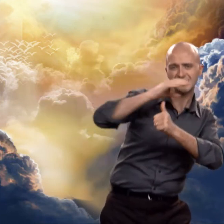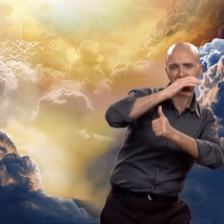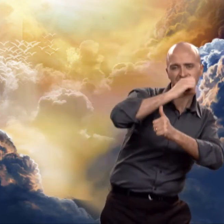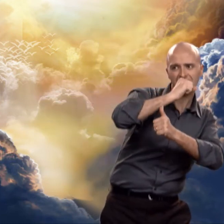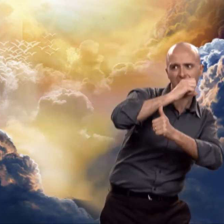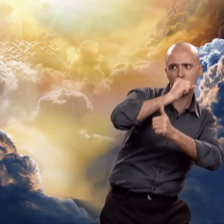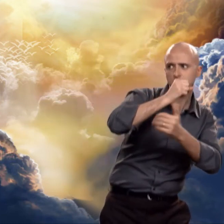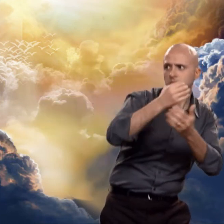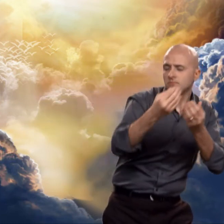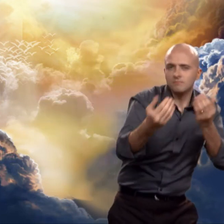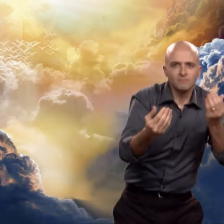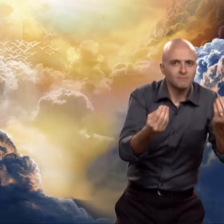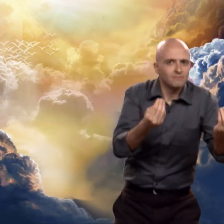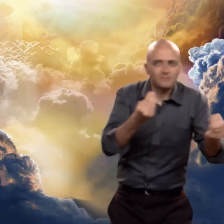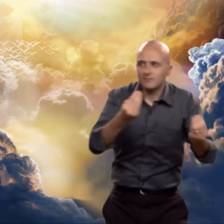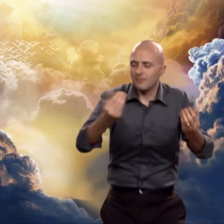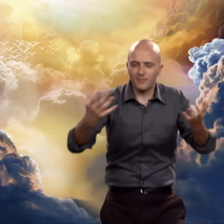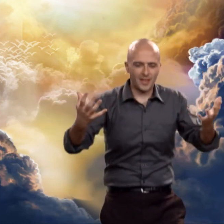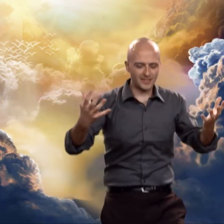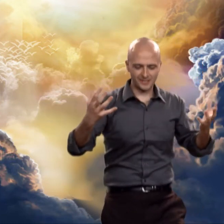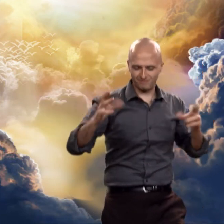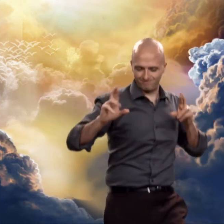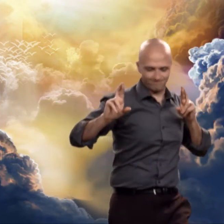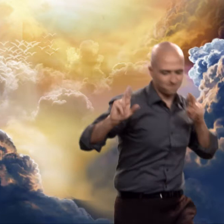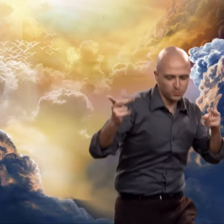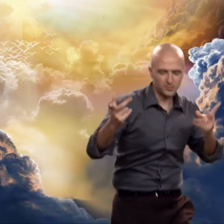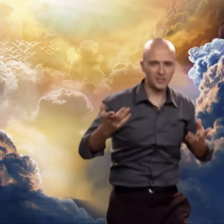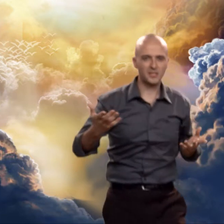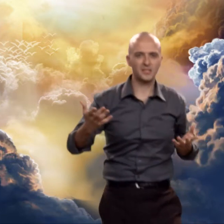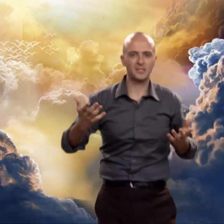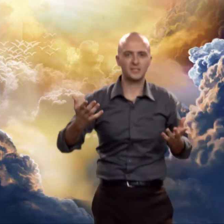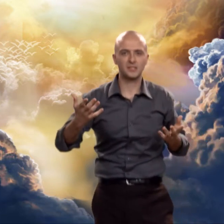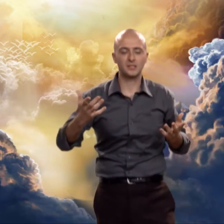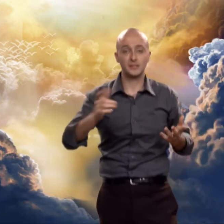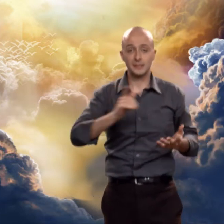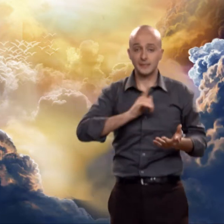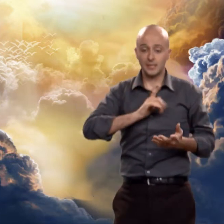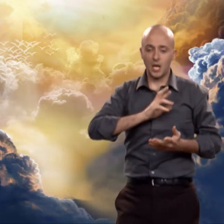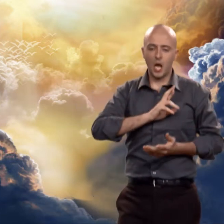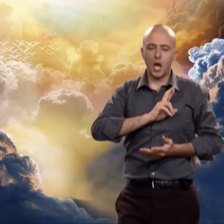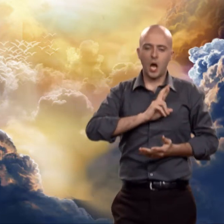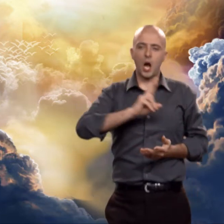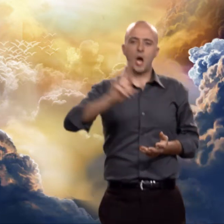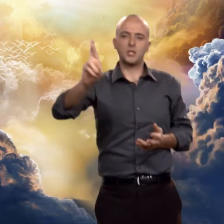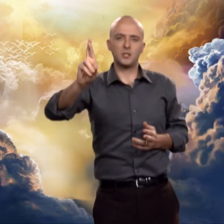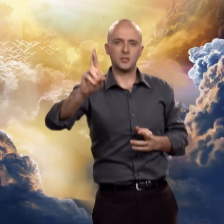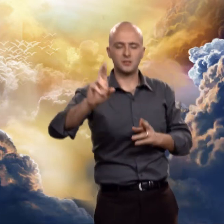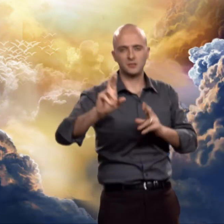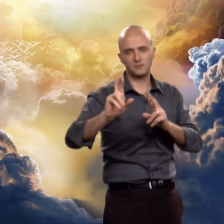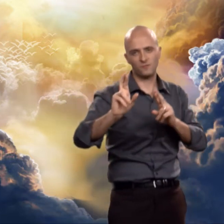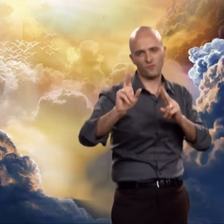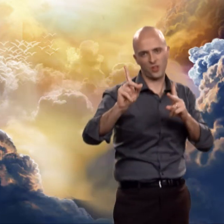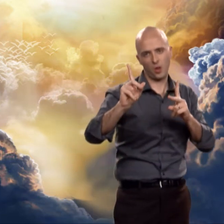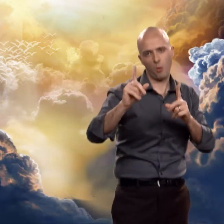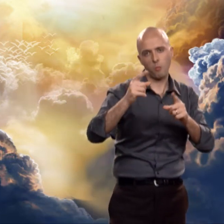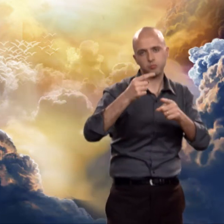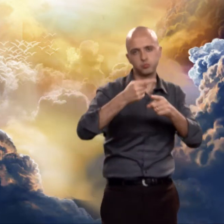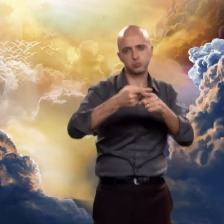chamadas para anunciar a verdade, não porque sejam incultas, mas porque não são demasiado autossuficientes para